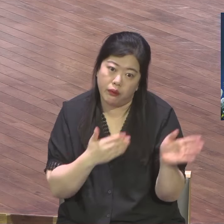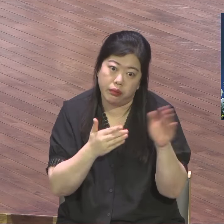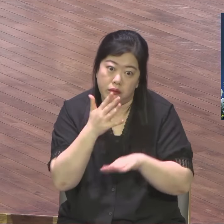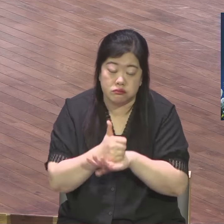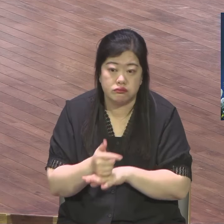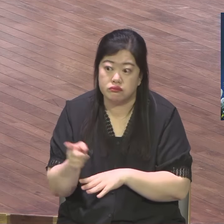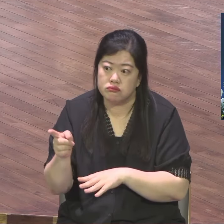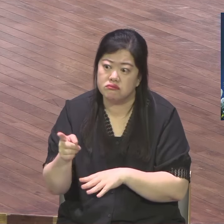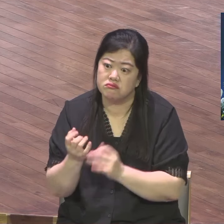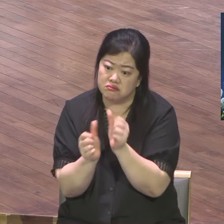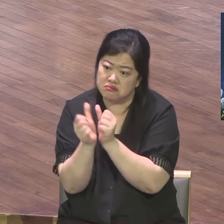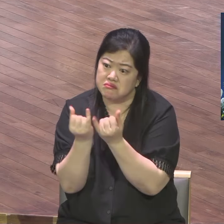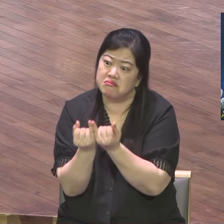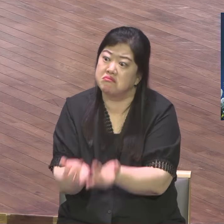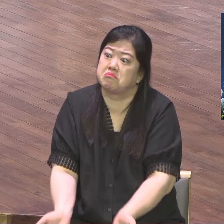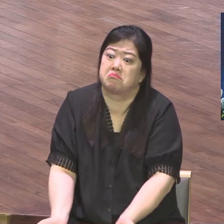만들어놨어요.